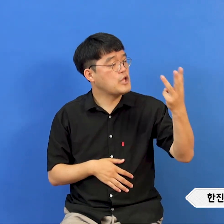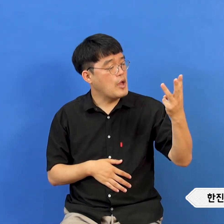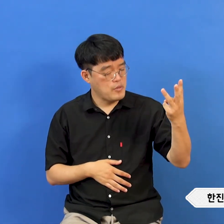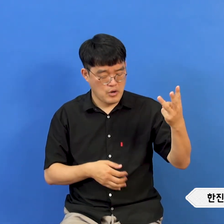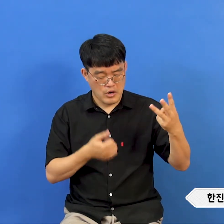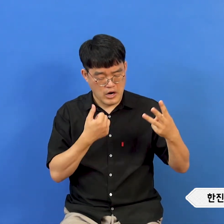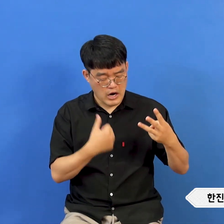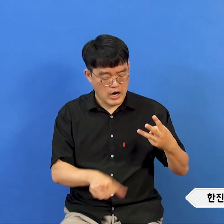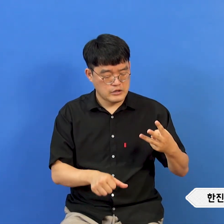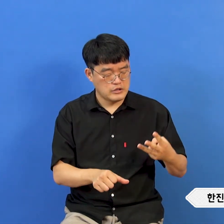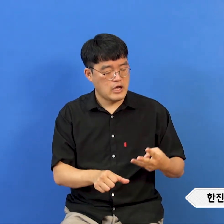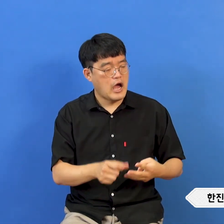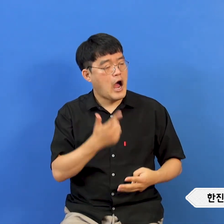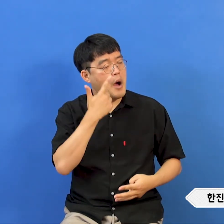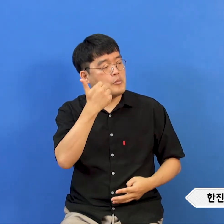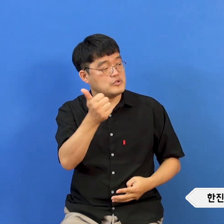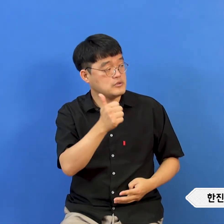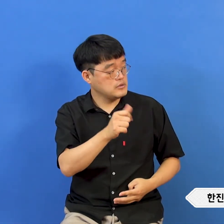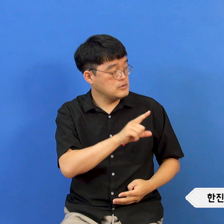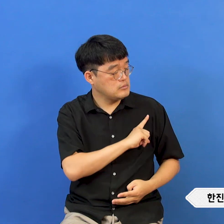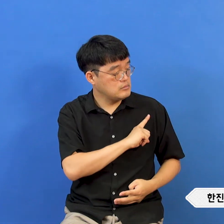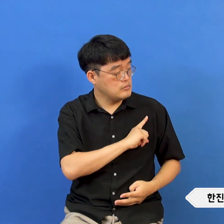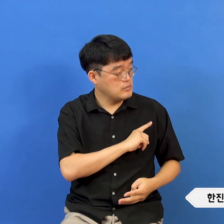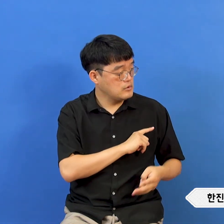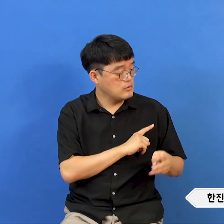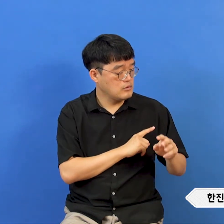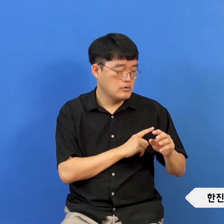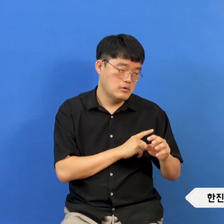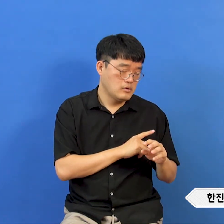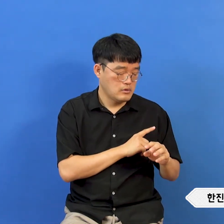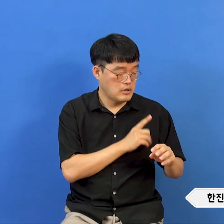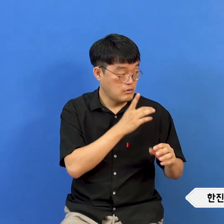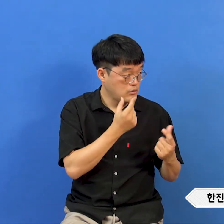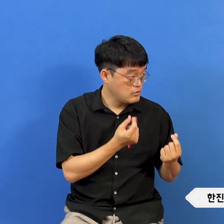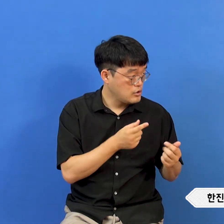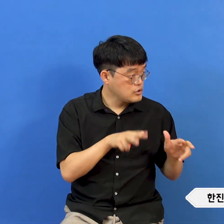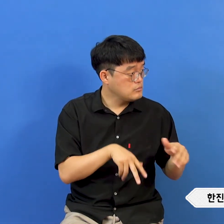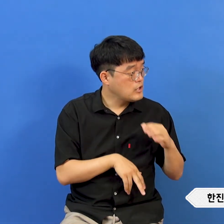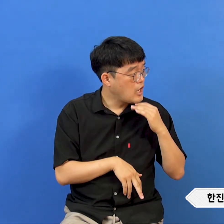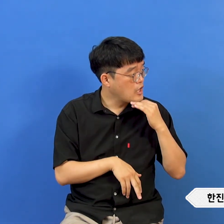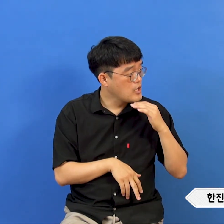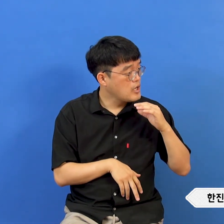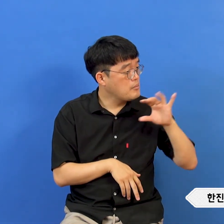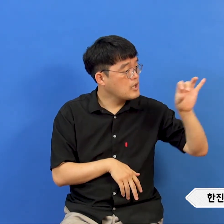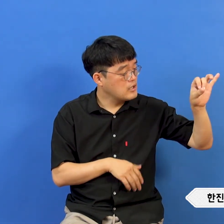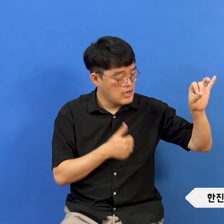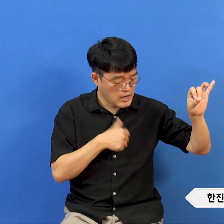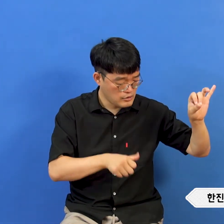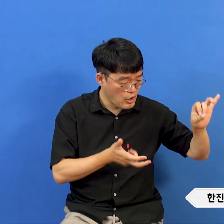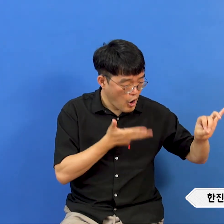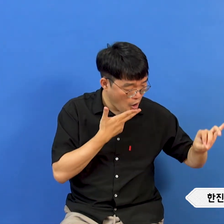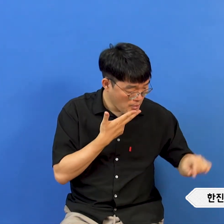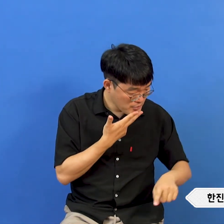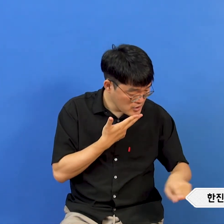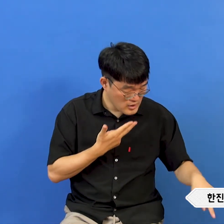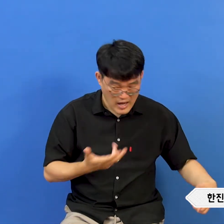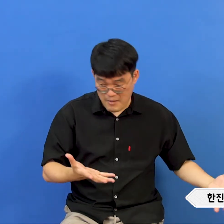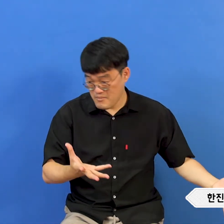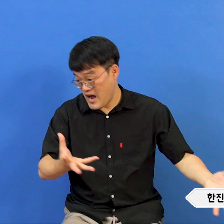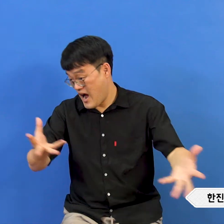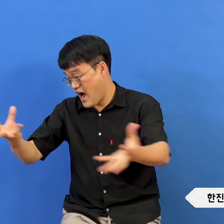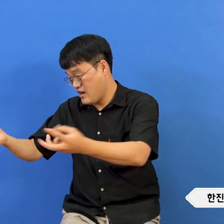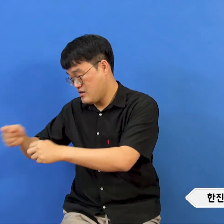이름을 바꾸어도 될똥말똥 그것도 안 되는 거죠. 그런데 3명의 아버지도 아니고 많은